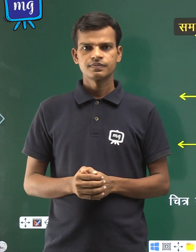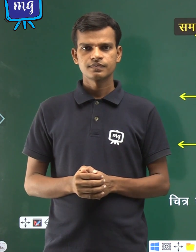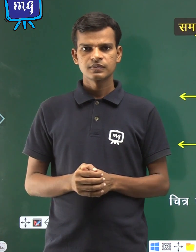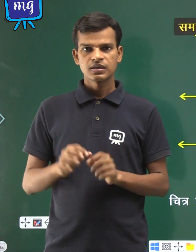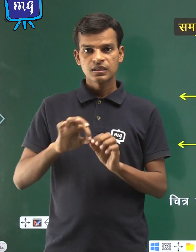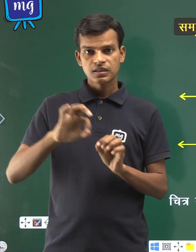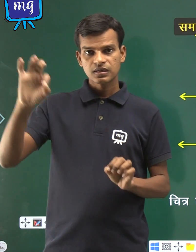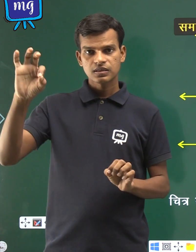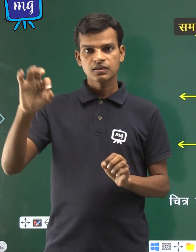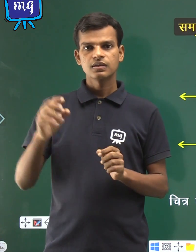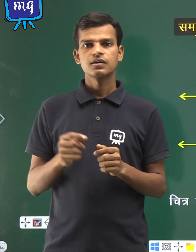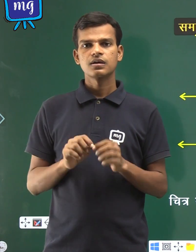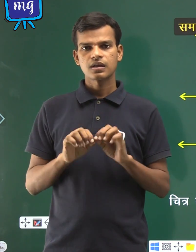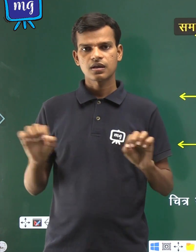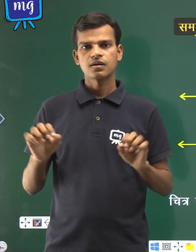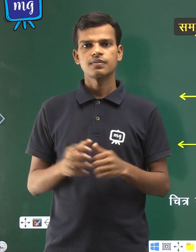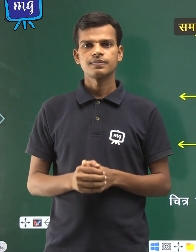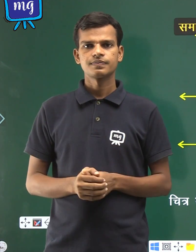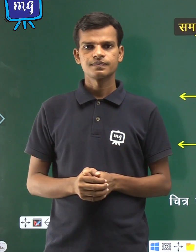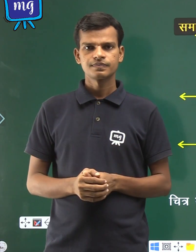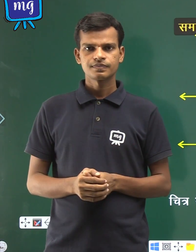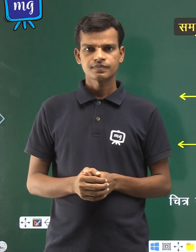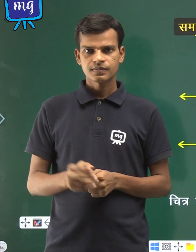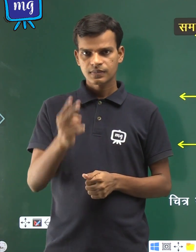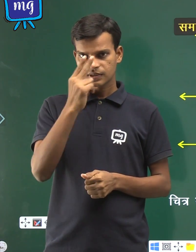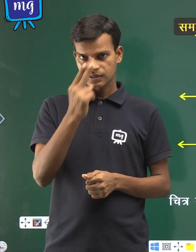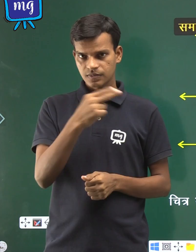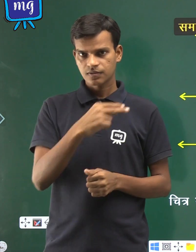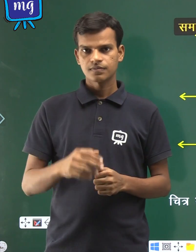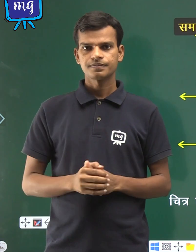तिर्यक छेदी रेखा। चित्र में देखो,